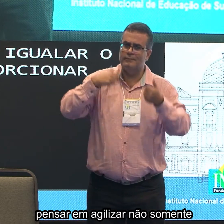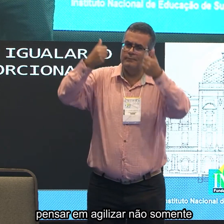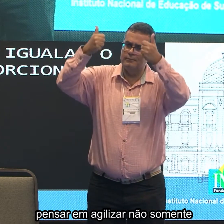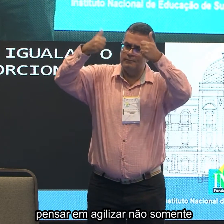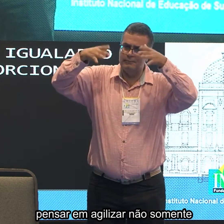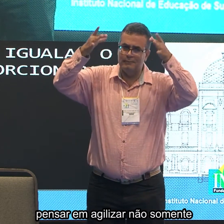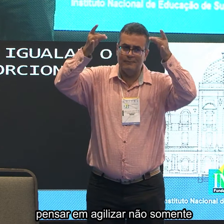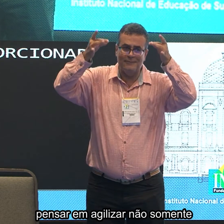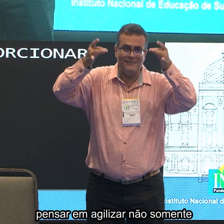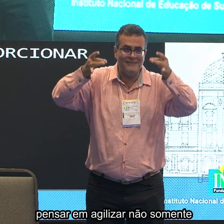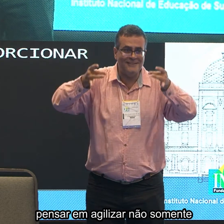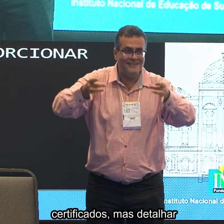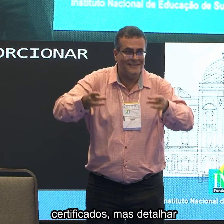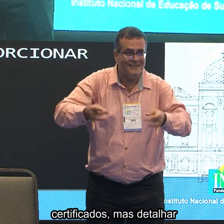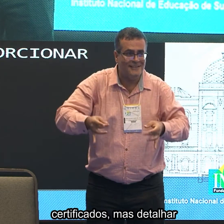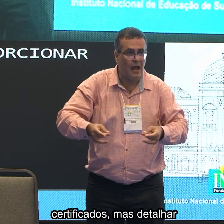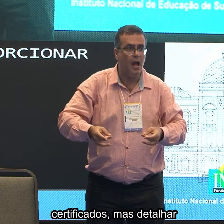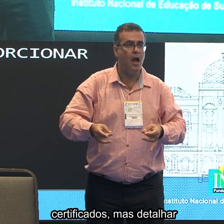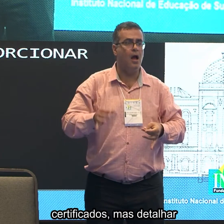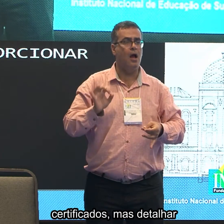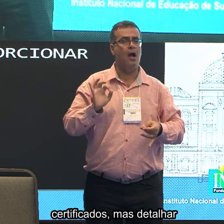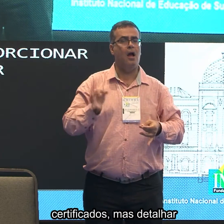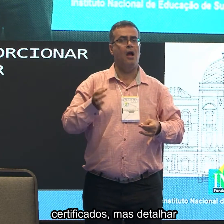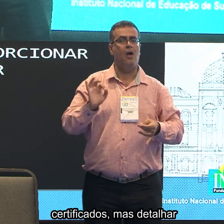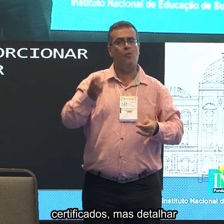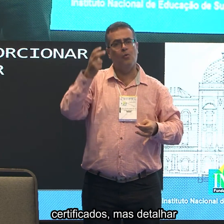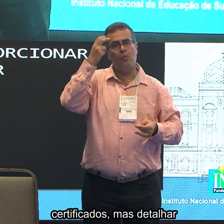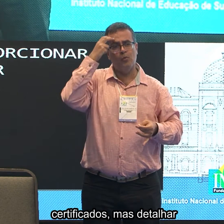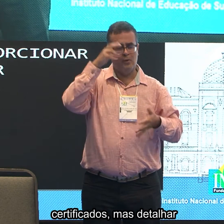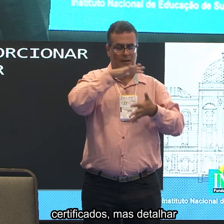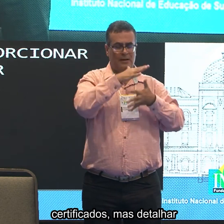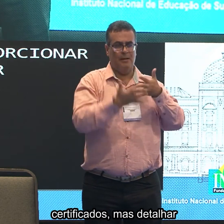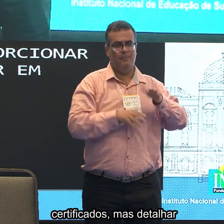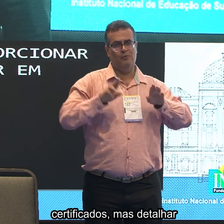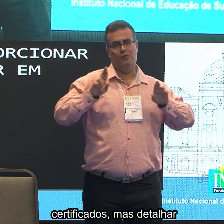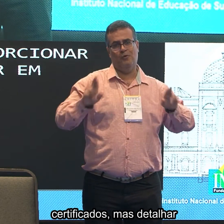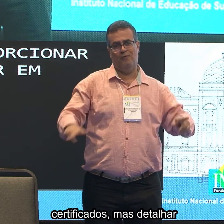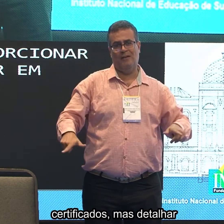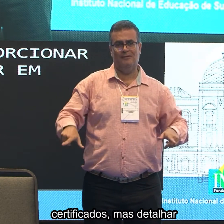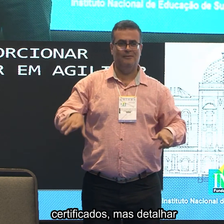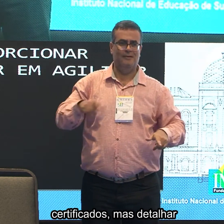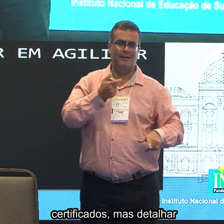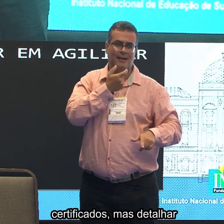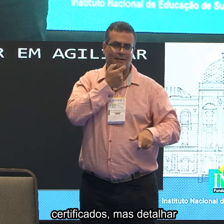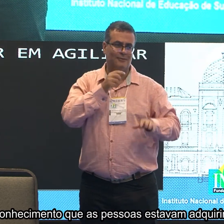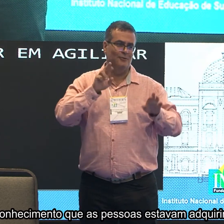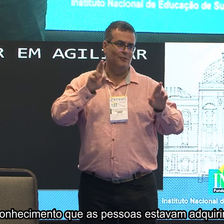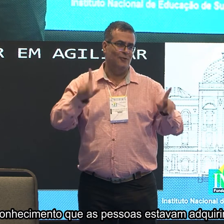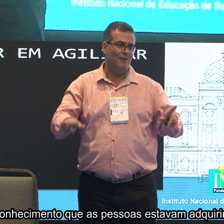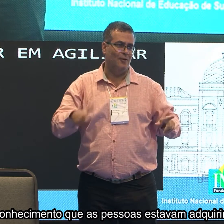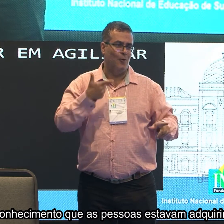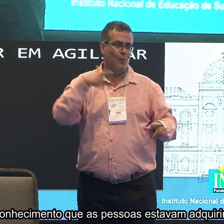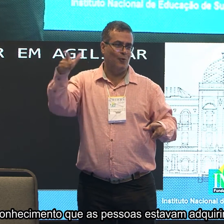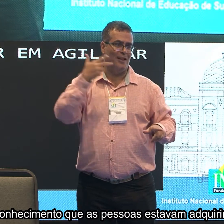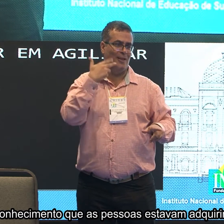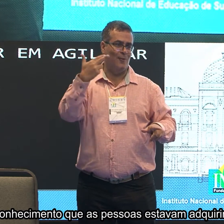agilizar não somente certificados, mas detalhar o conhecimento que as pessoas